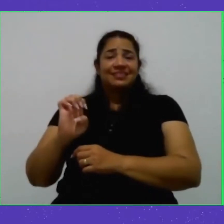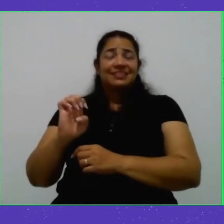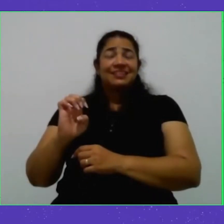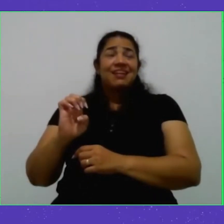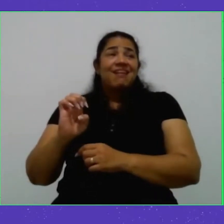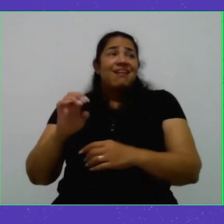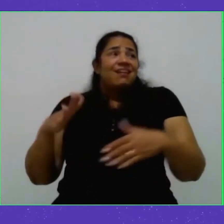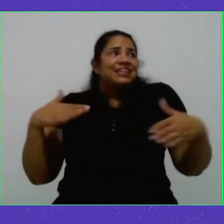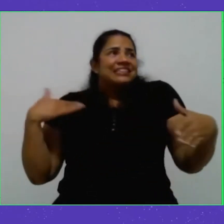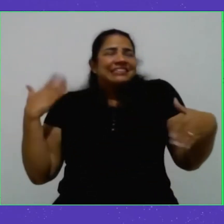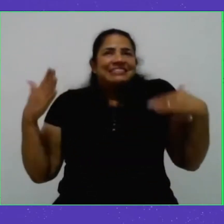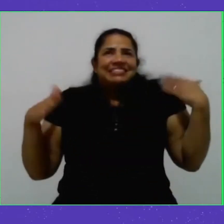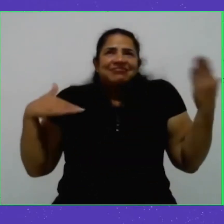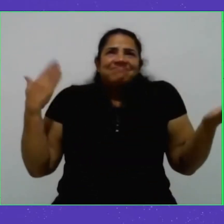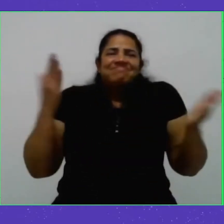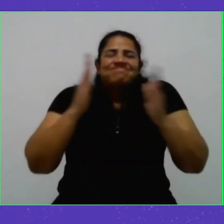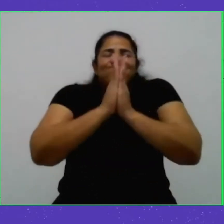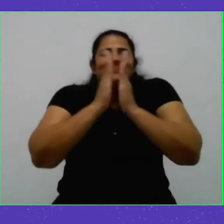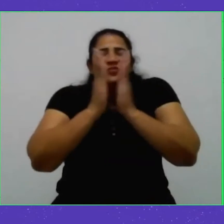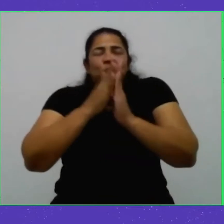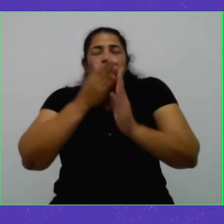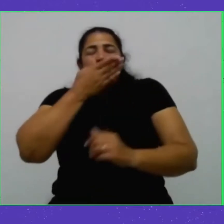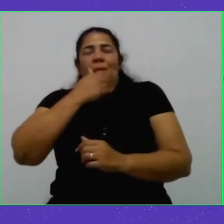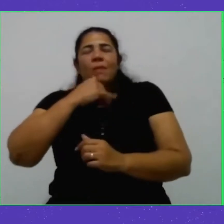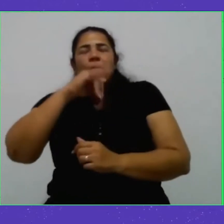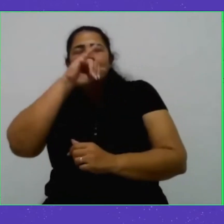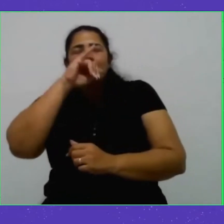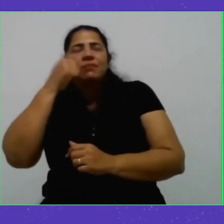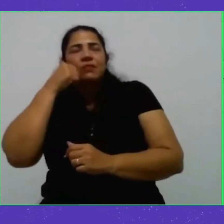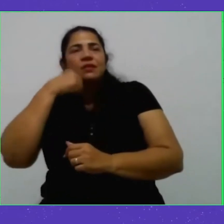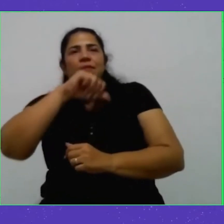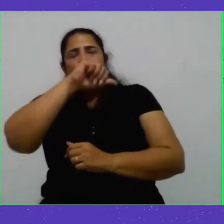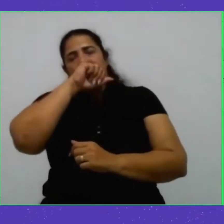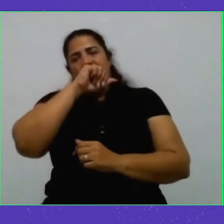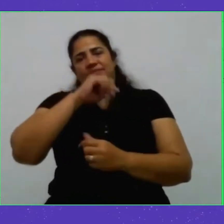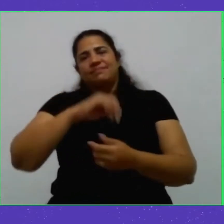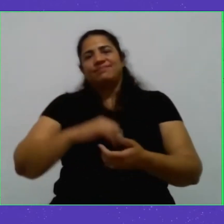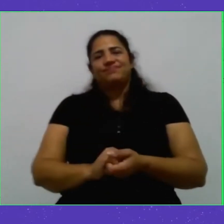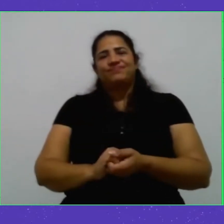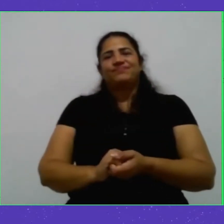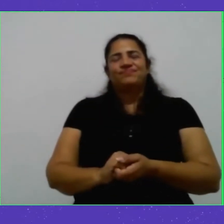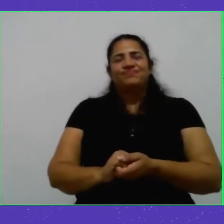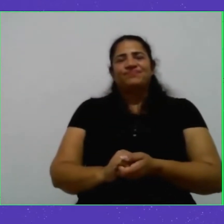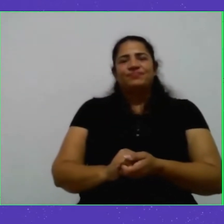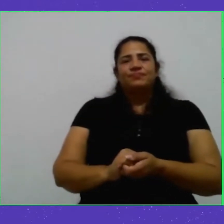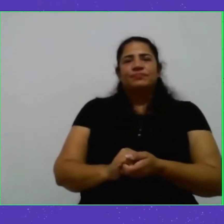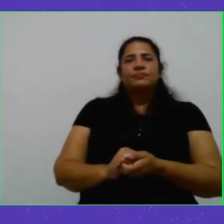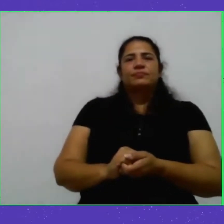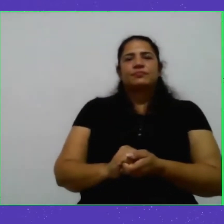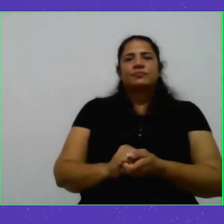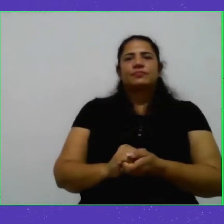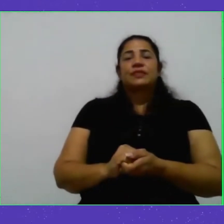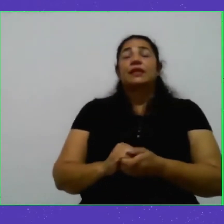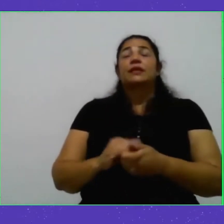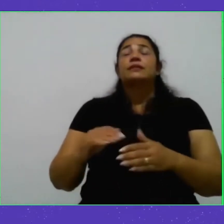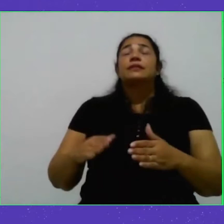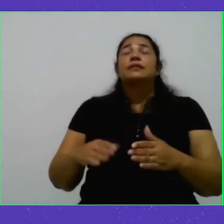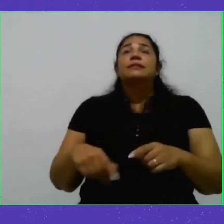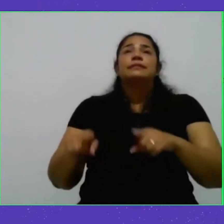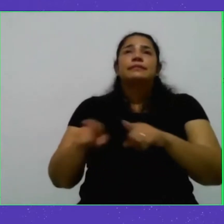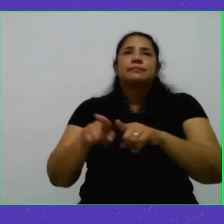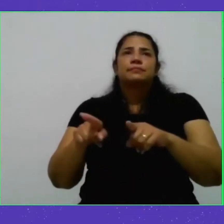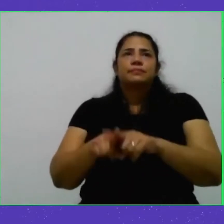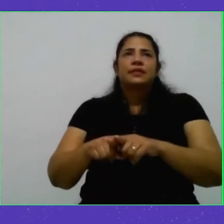Bem-aventurados os mansos, porque herdarão a terra. Manso significa pacífico, gentil, dócil,